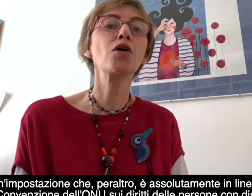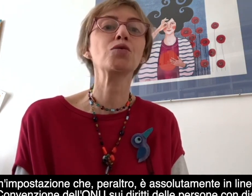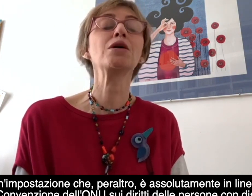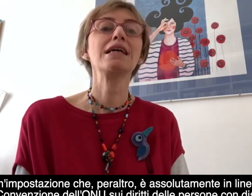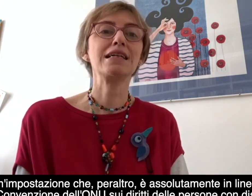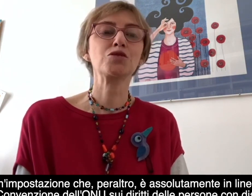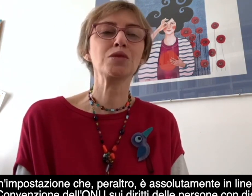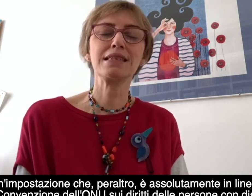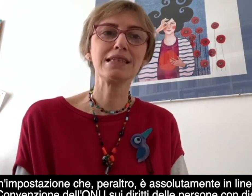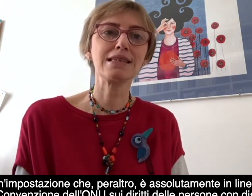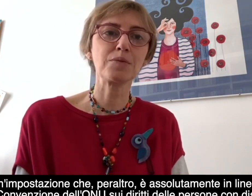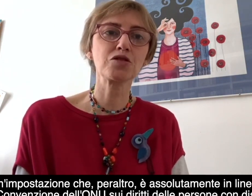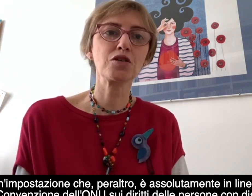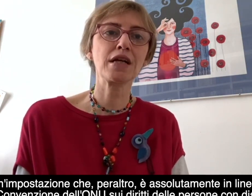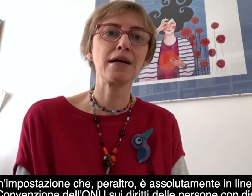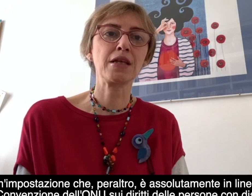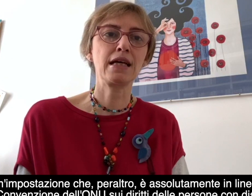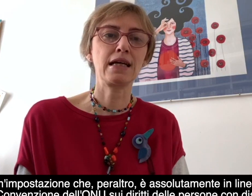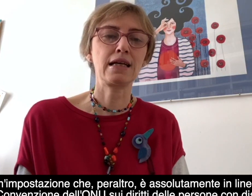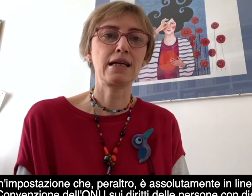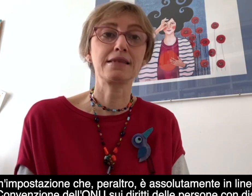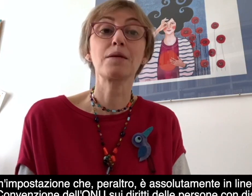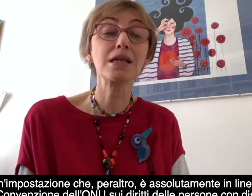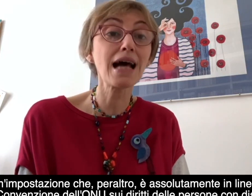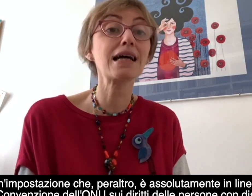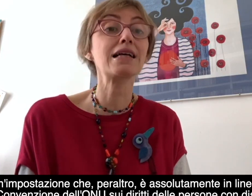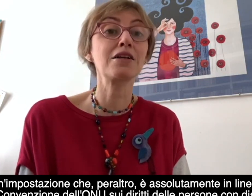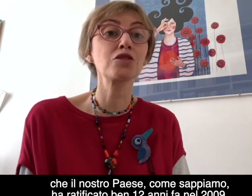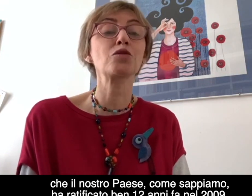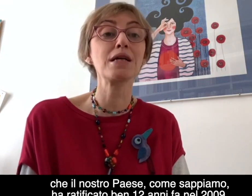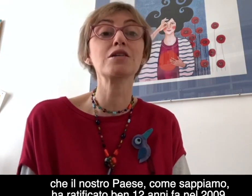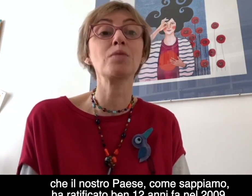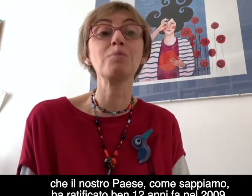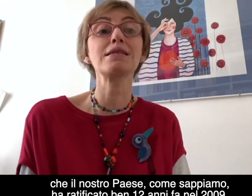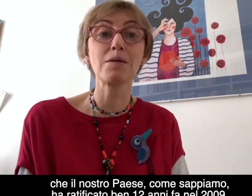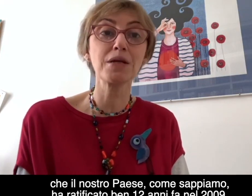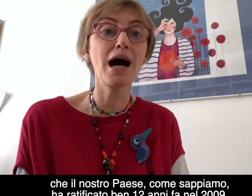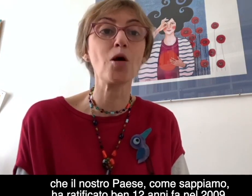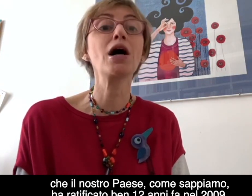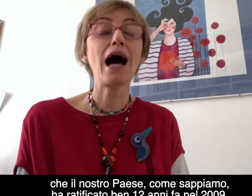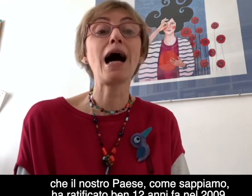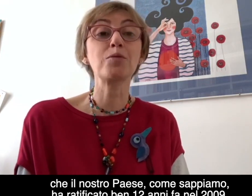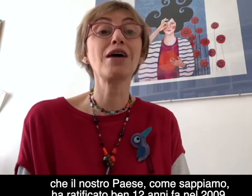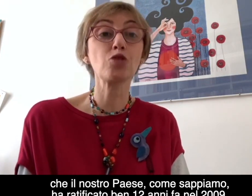sui diritti delle persone con disabilità che il nostro paese come ben sappiamo ha approvato ben